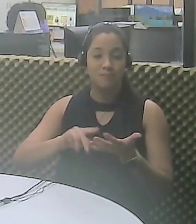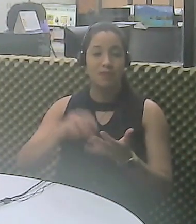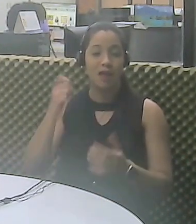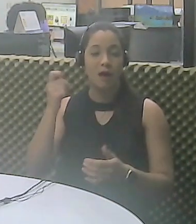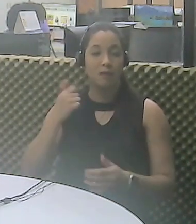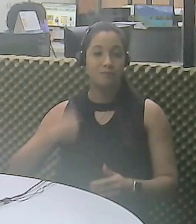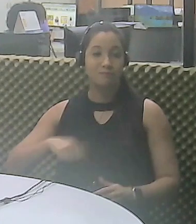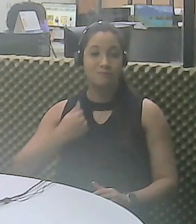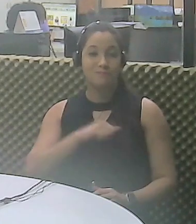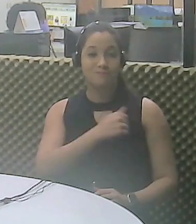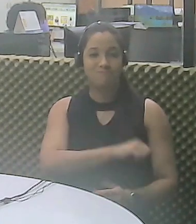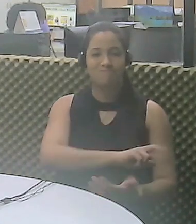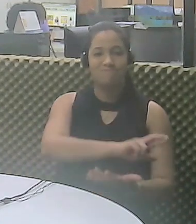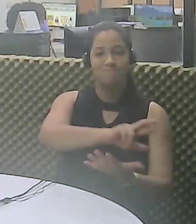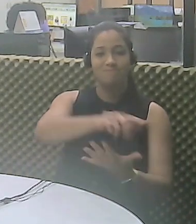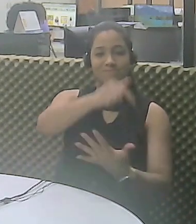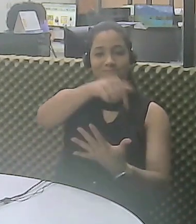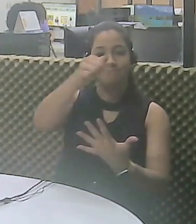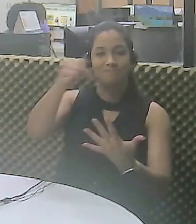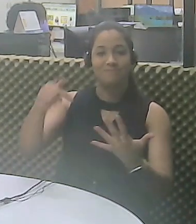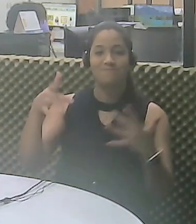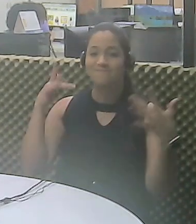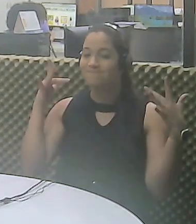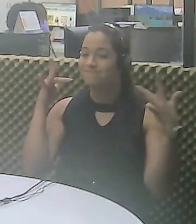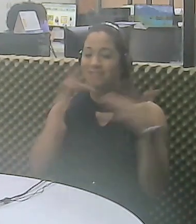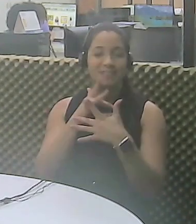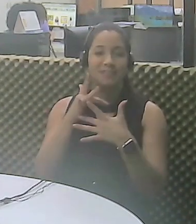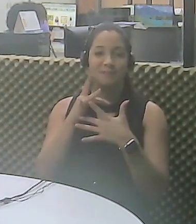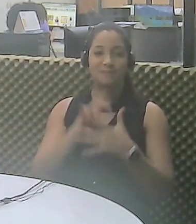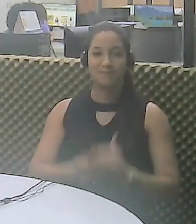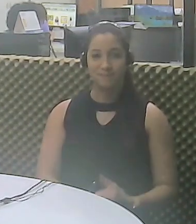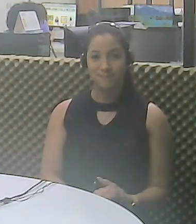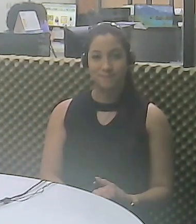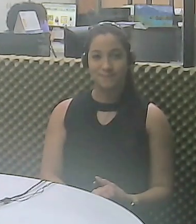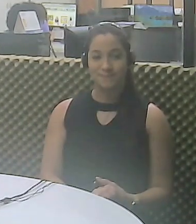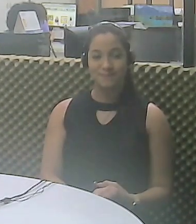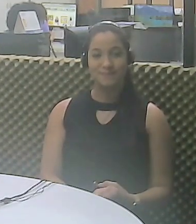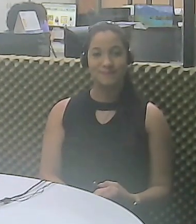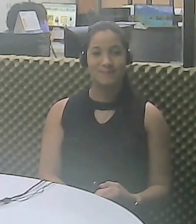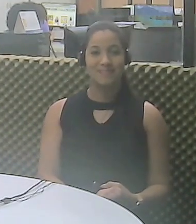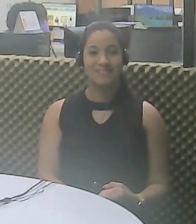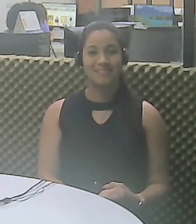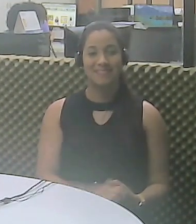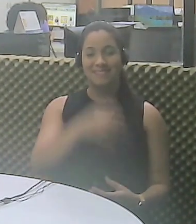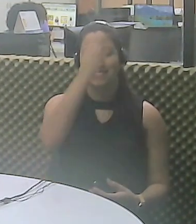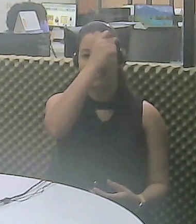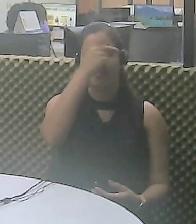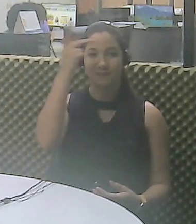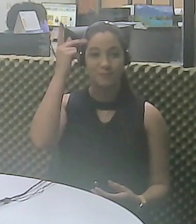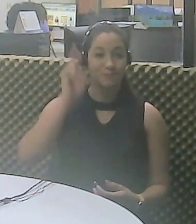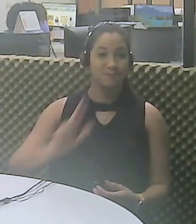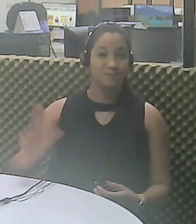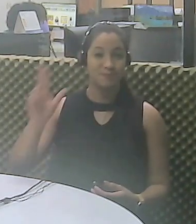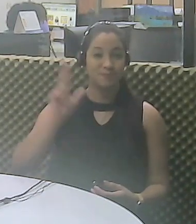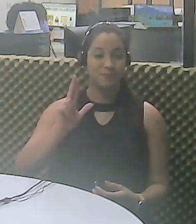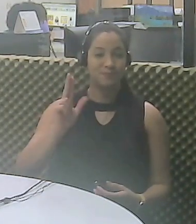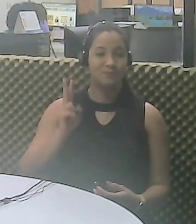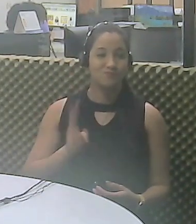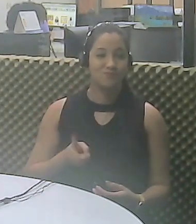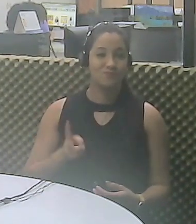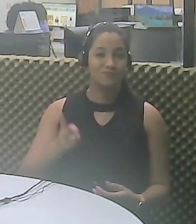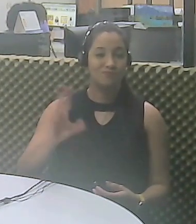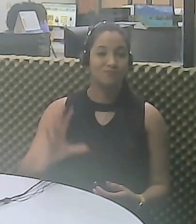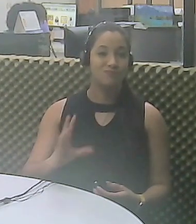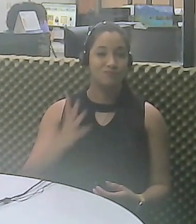argentina, entre muitas outras opções deliciosas. Prefeitura de Uberlândia realiza